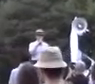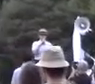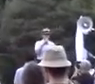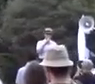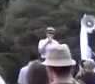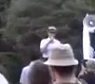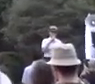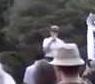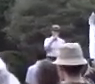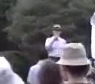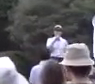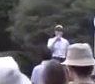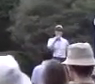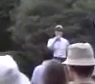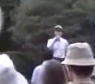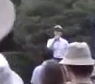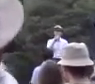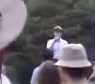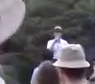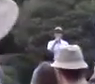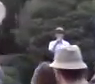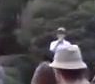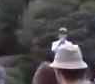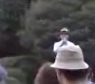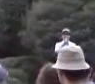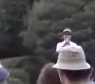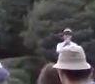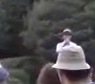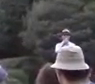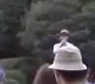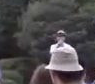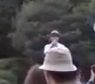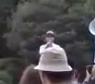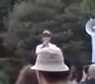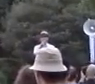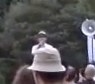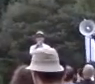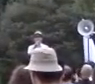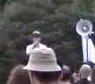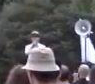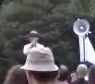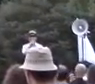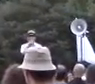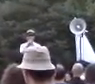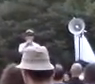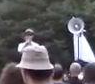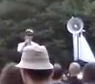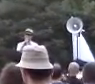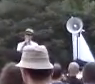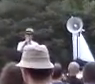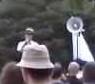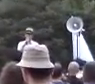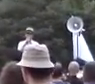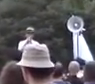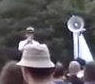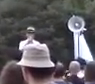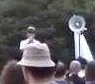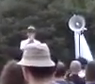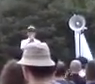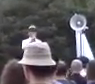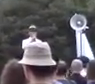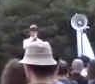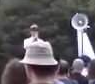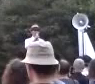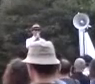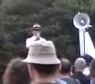とのものすごい落差を感じて、正直その 2,3 日このまんま抗議行動やってていいん